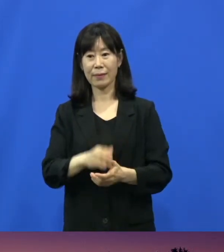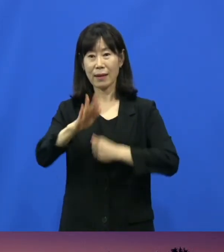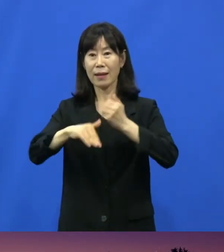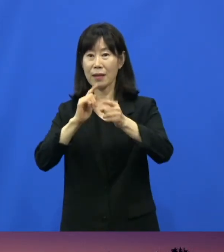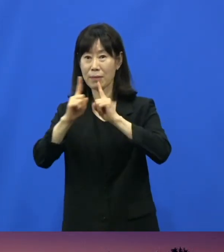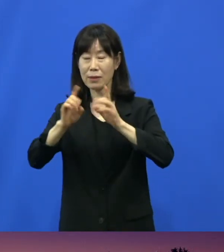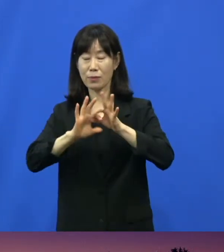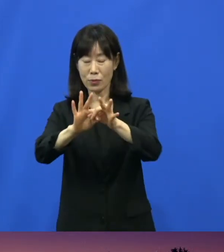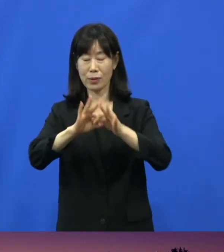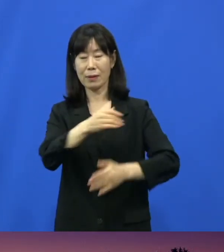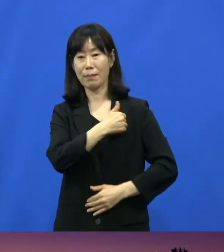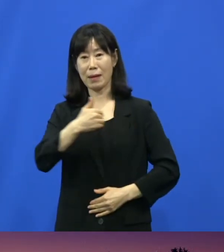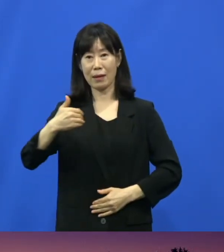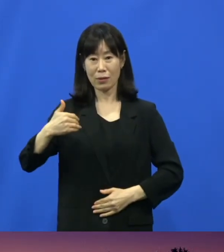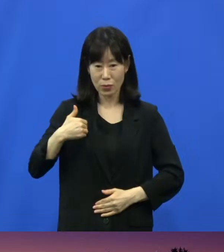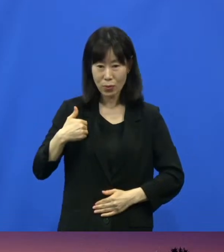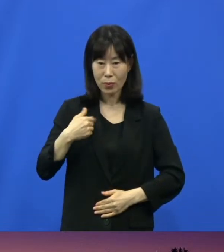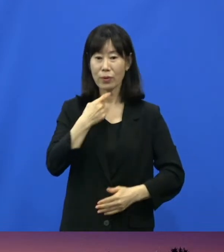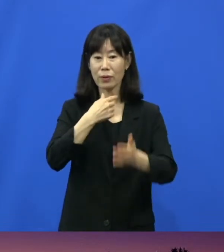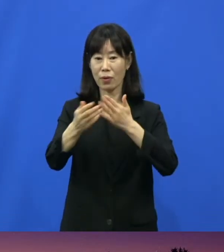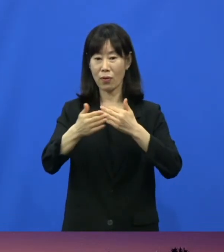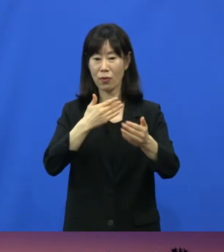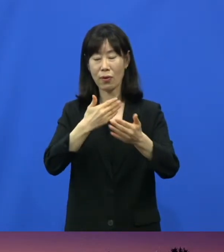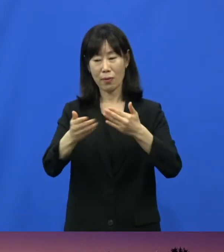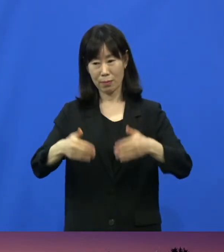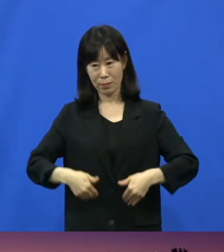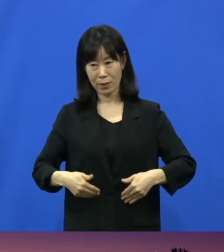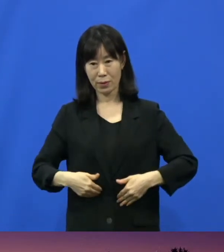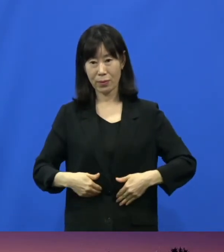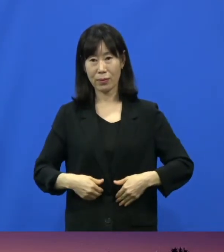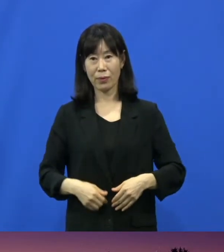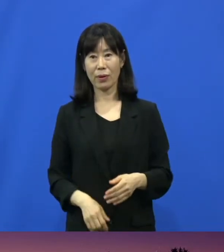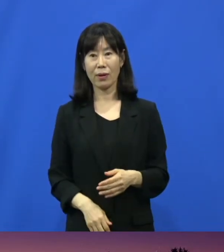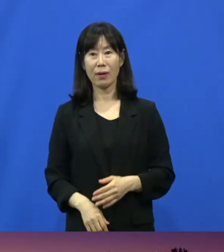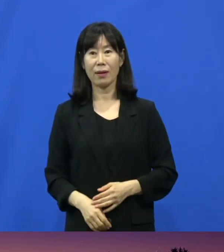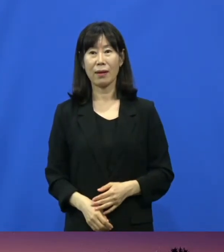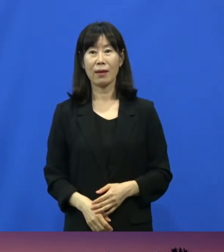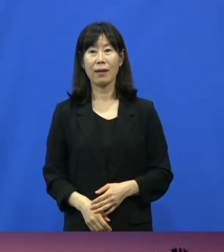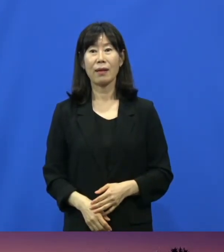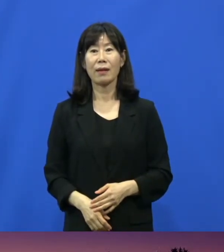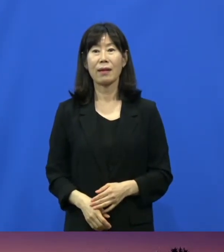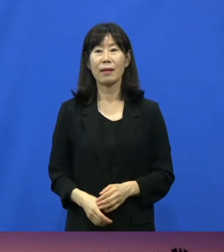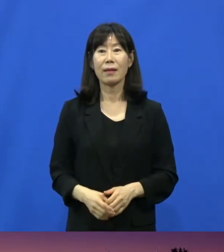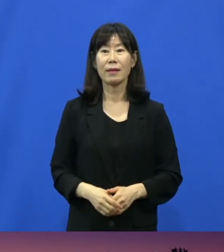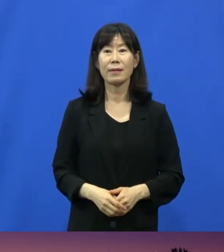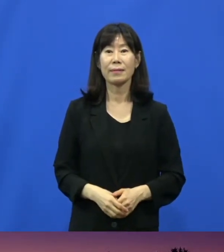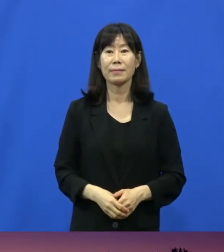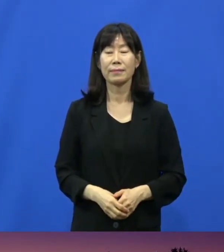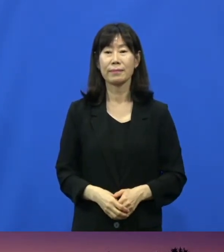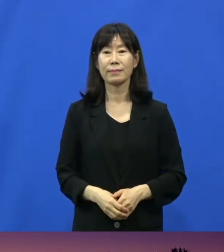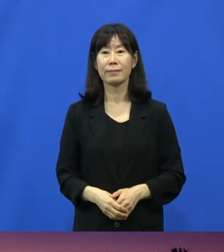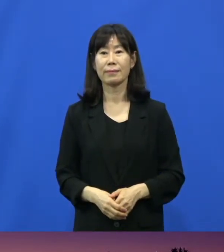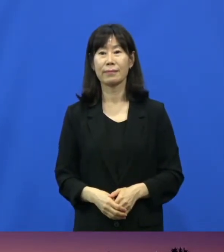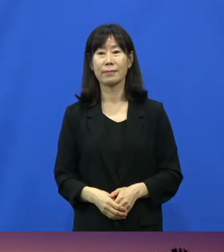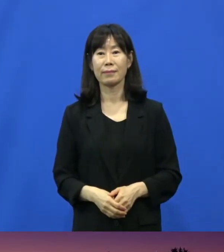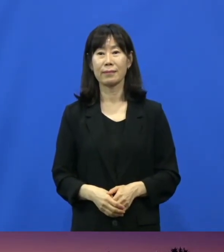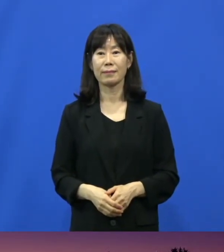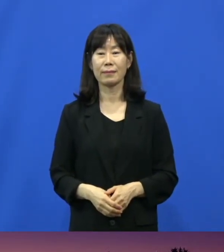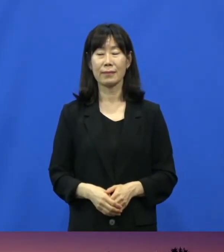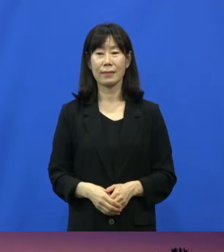말씀으로 인해 만족을 누리는 경험을 해야 된다. 쉼없이 요동을 치는 내면을 잠재울 수 있는 그것은 말씀밖에